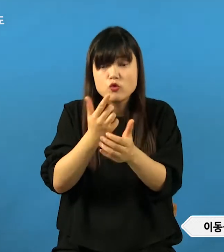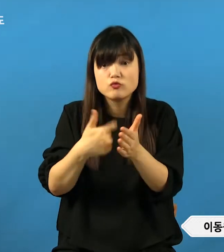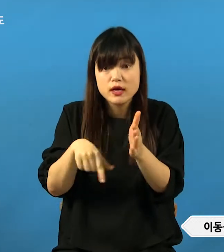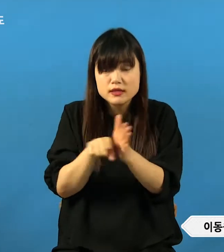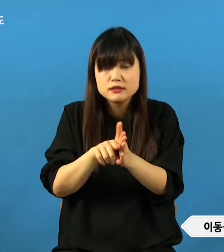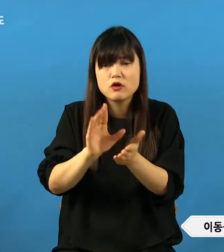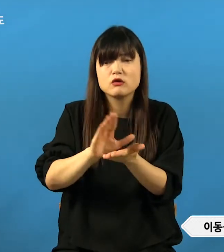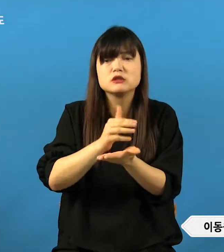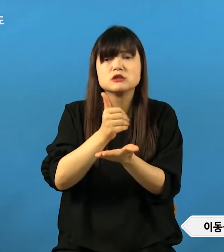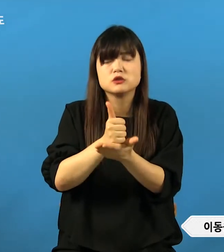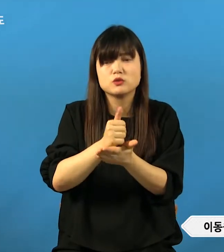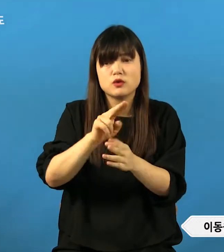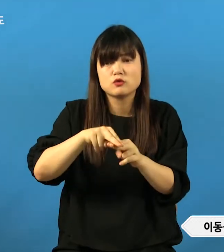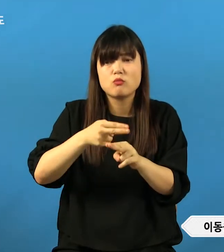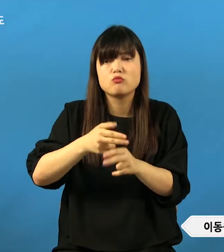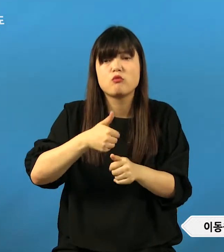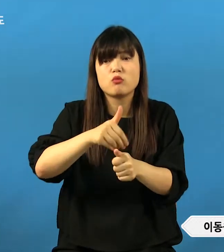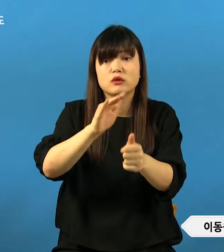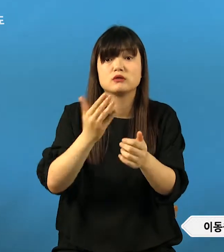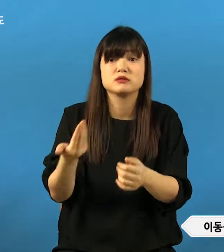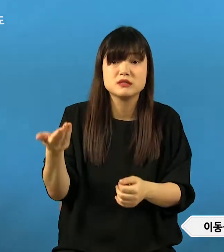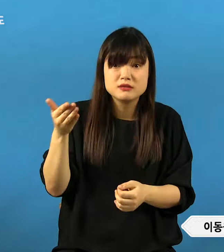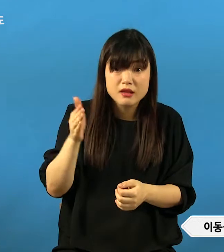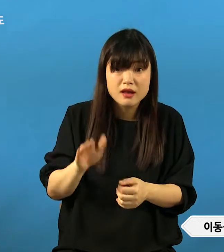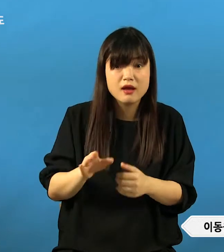그리스도를 선물로 보내셨지만